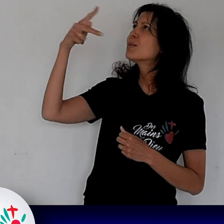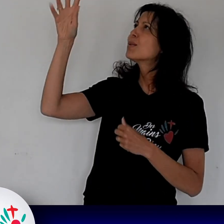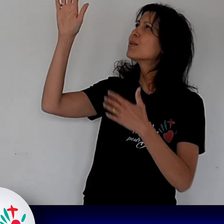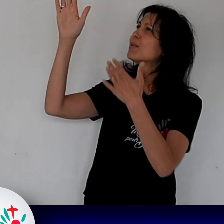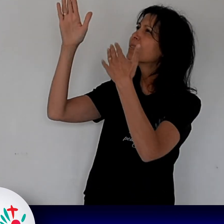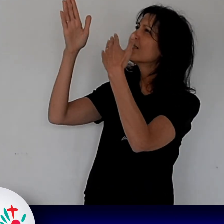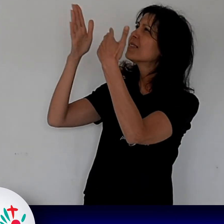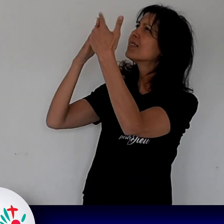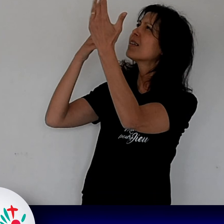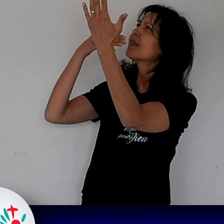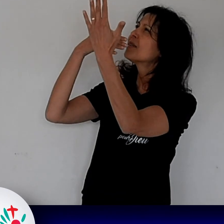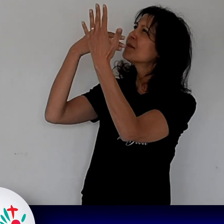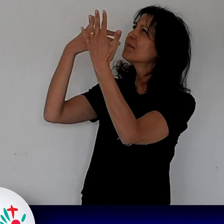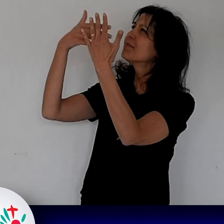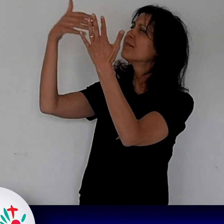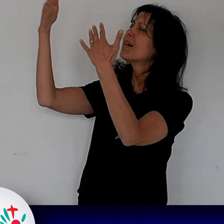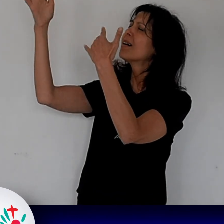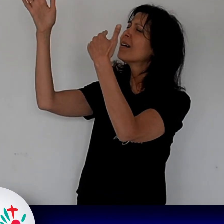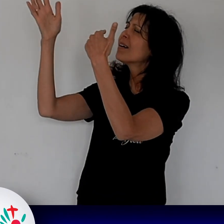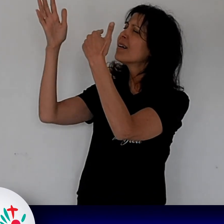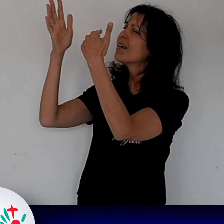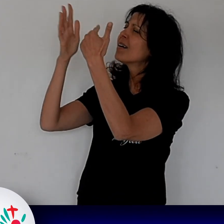Entre ses